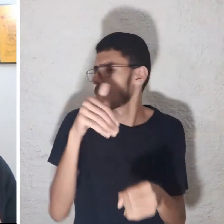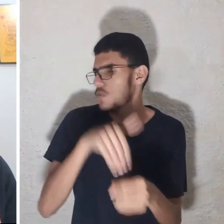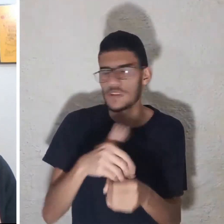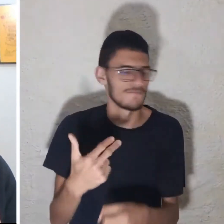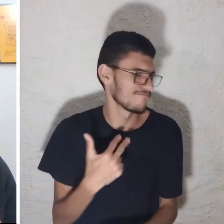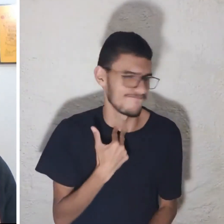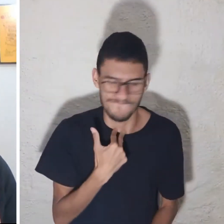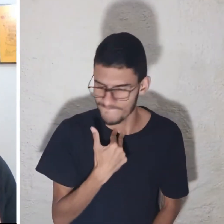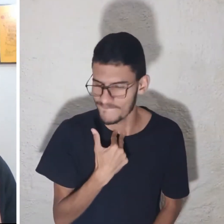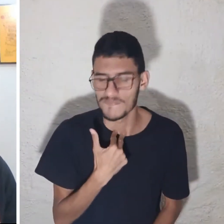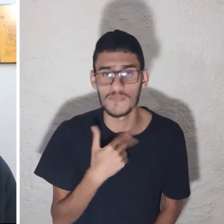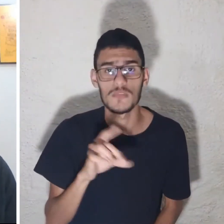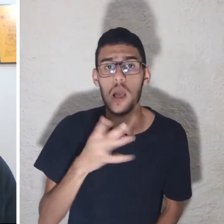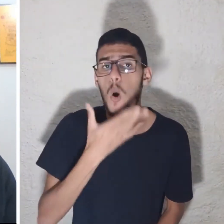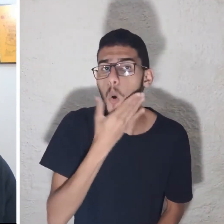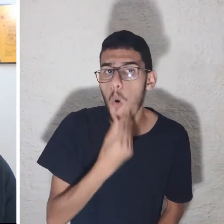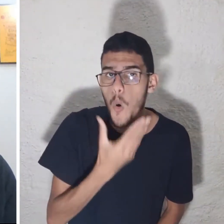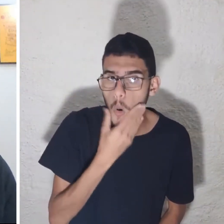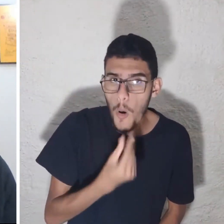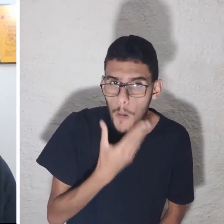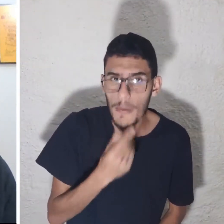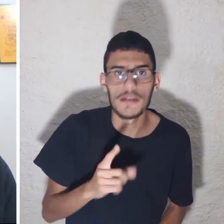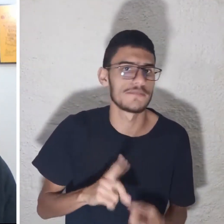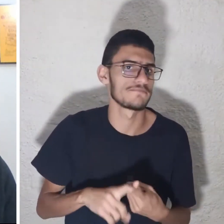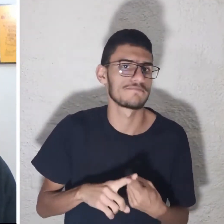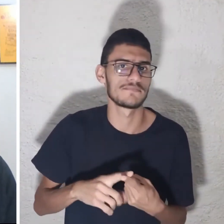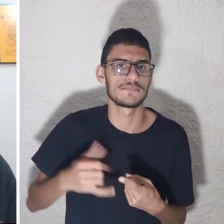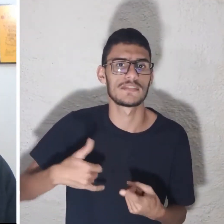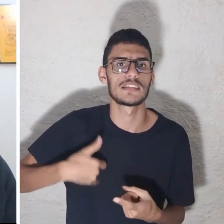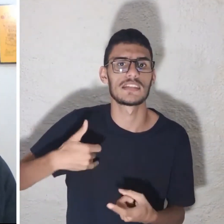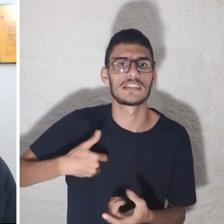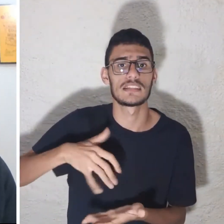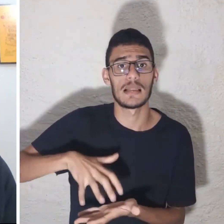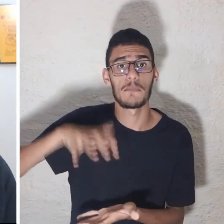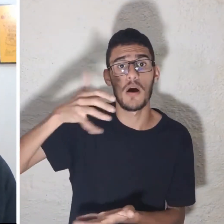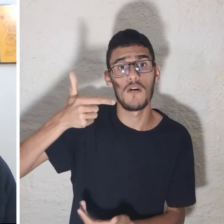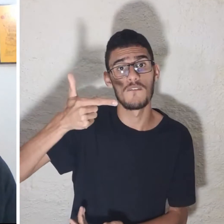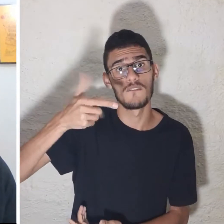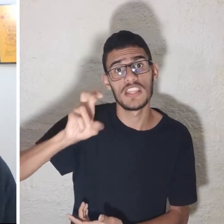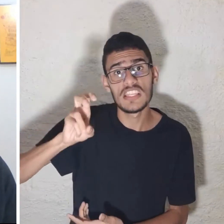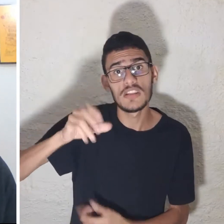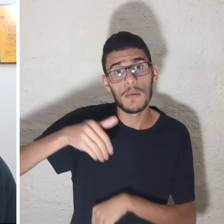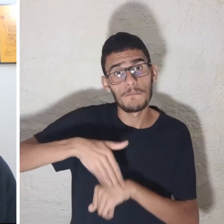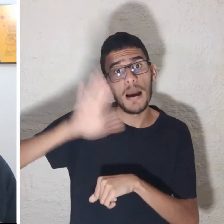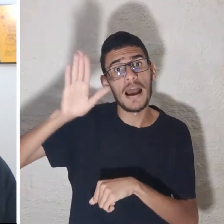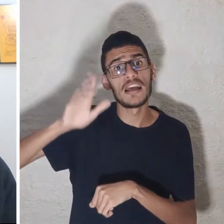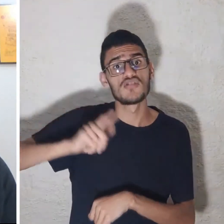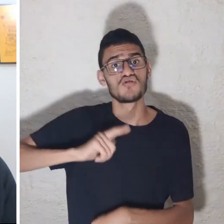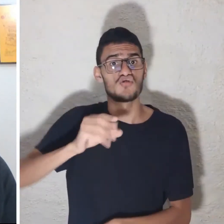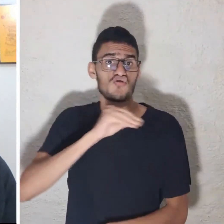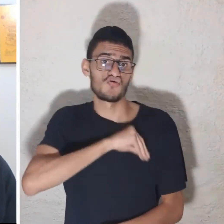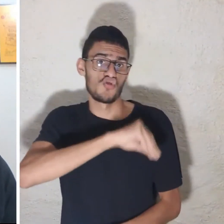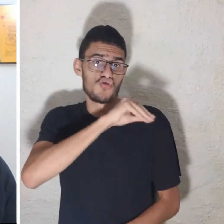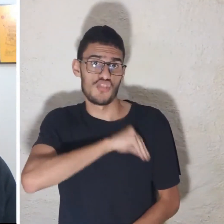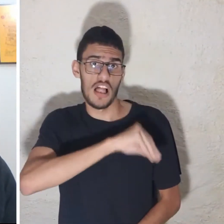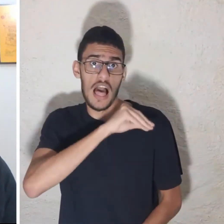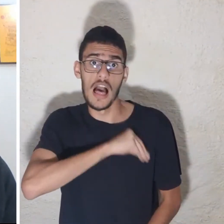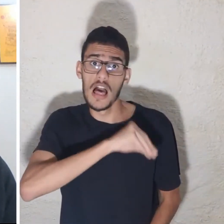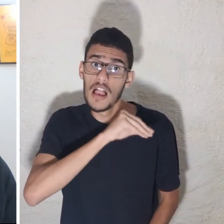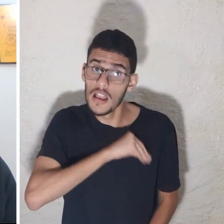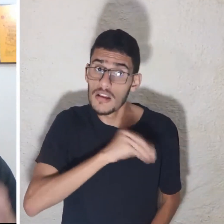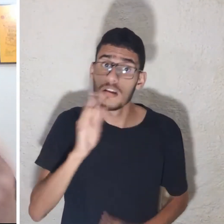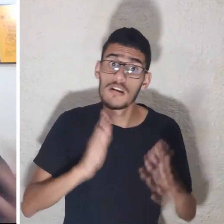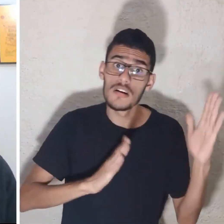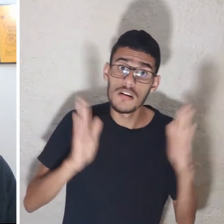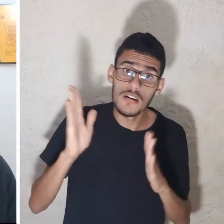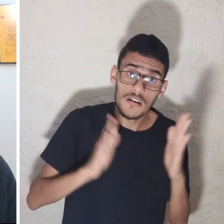parte da população do Brasil. Né? Tinha que ser homem, tinha que ser maior de 25 anos, tinha que ter uma renda, né?